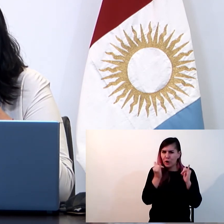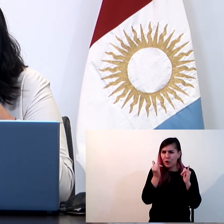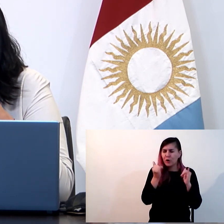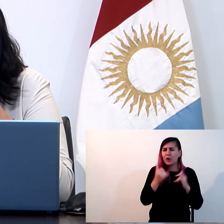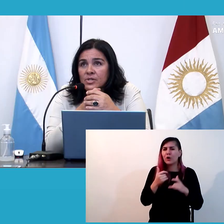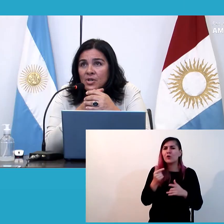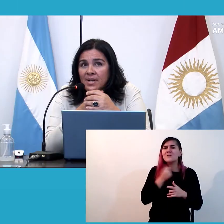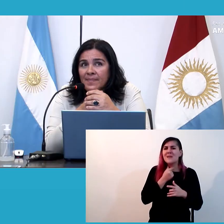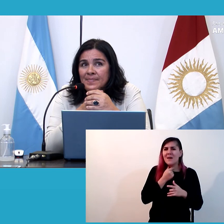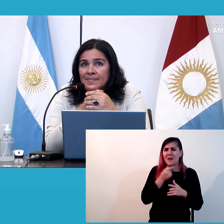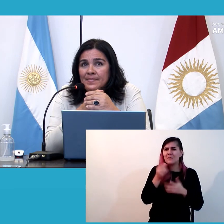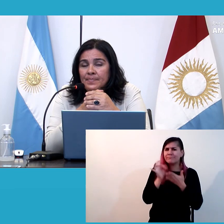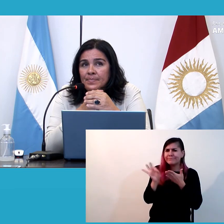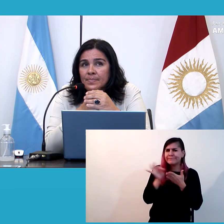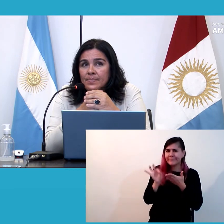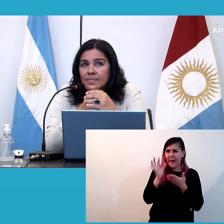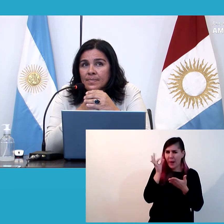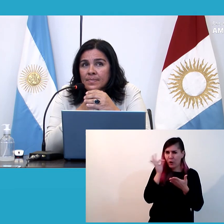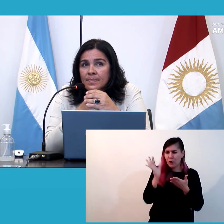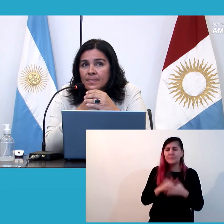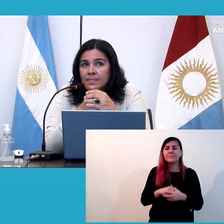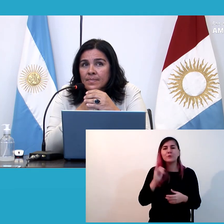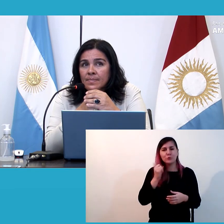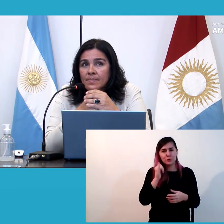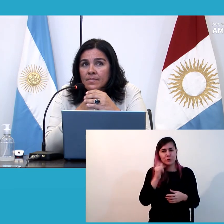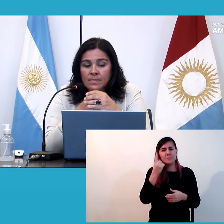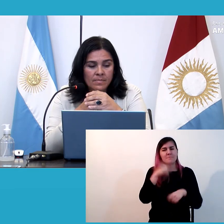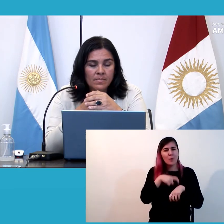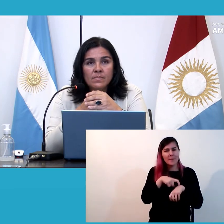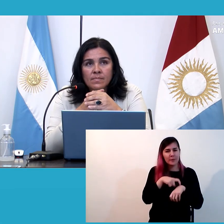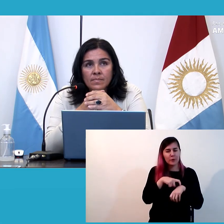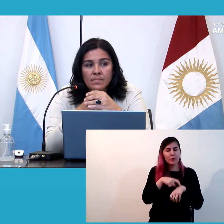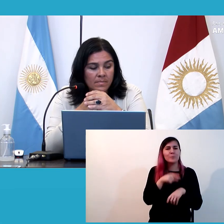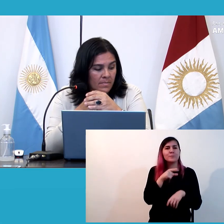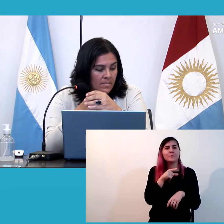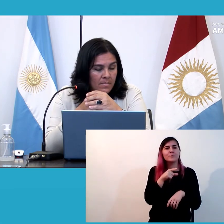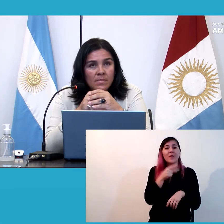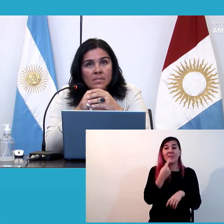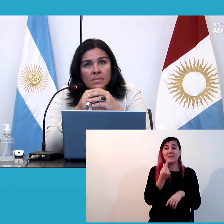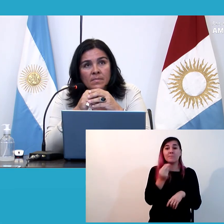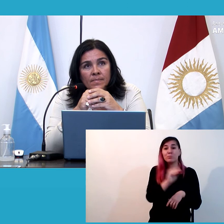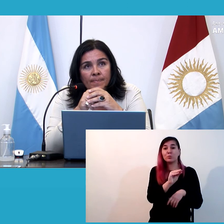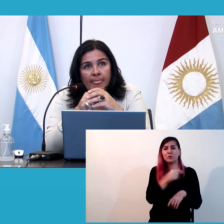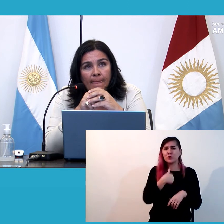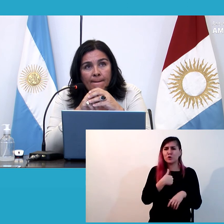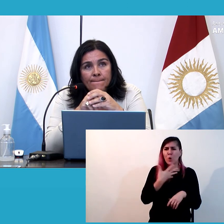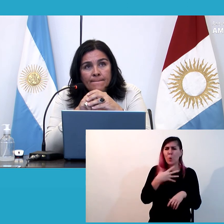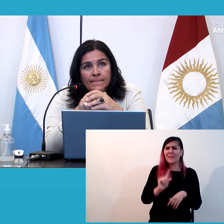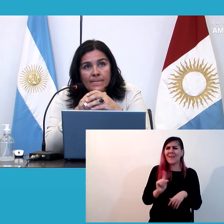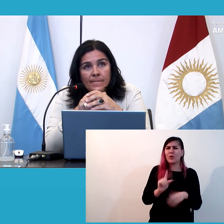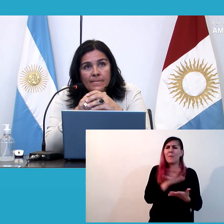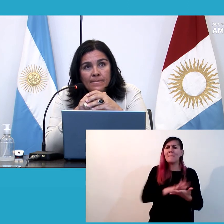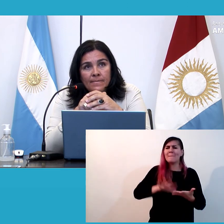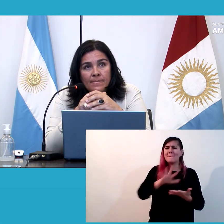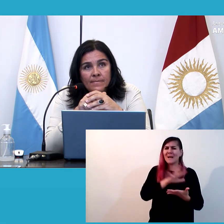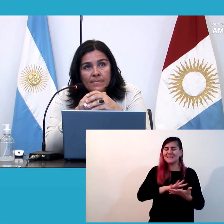quiere hacer alguna revisión? Sí, en un momento se puso que yo no entiendo los mapas y la